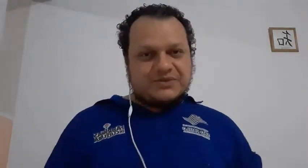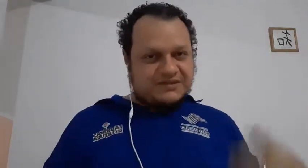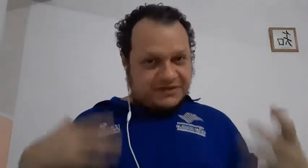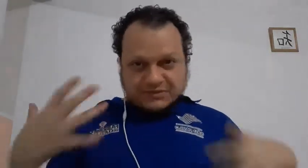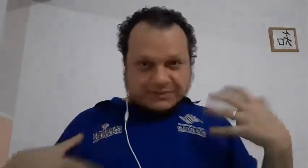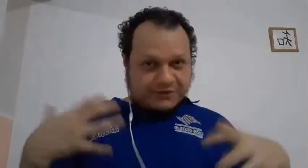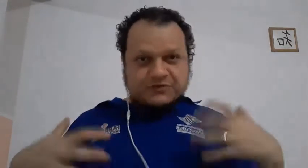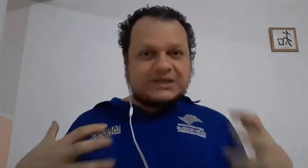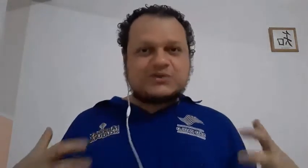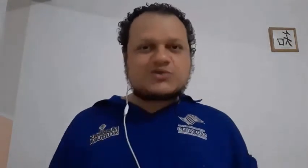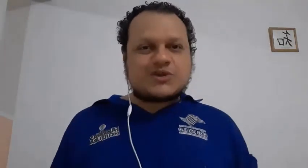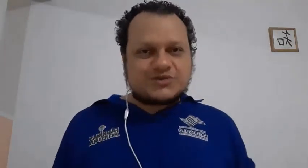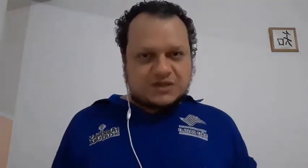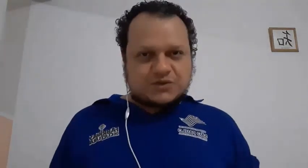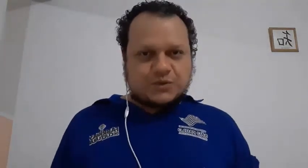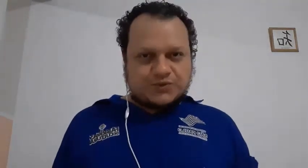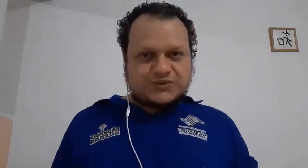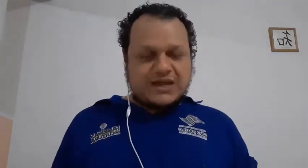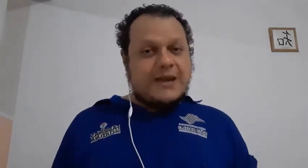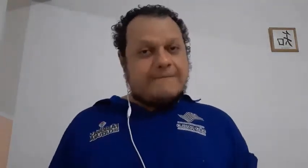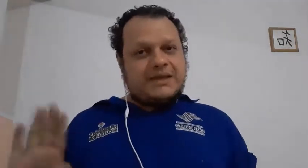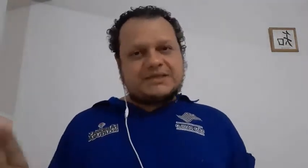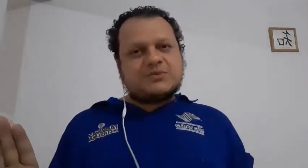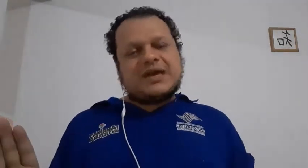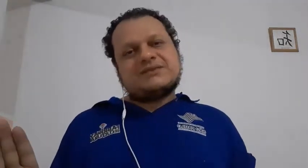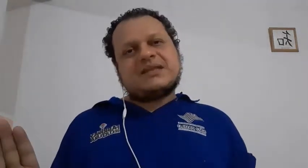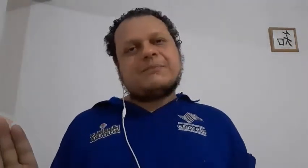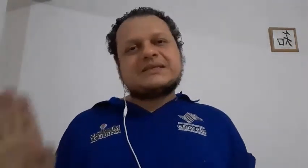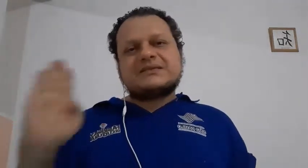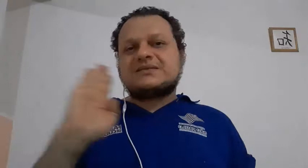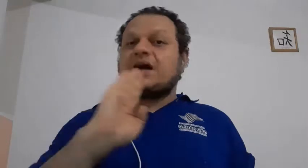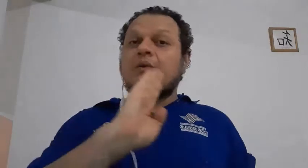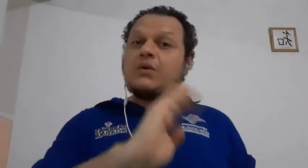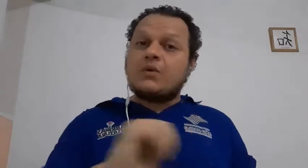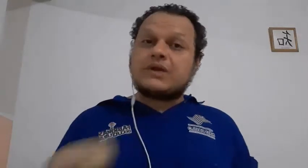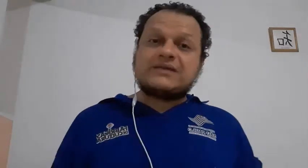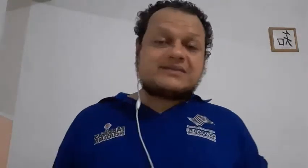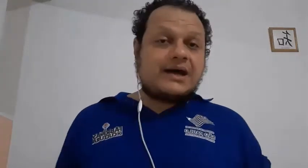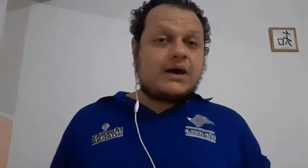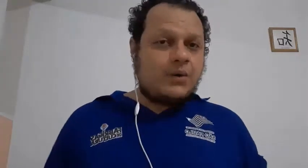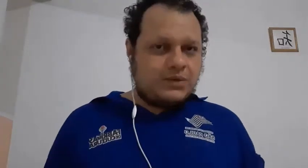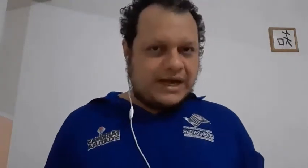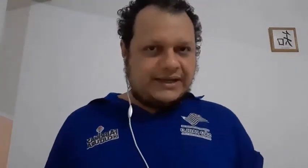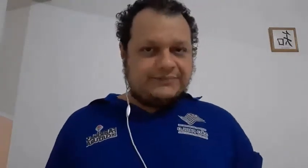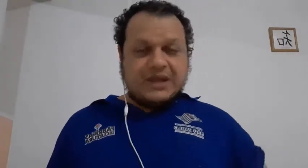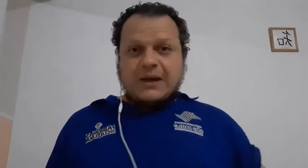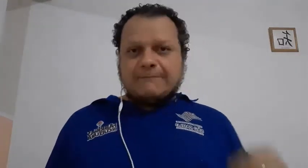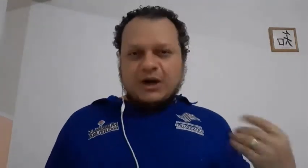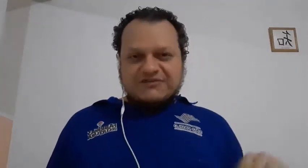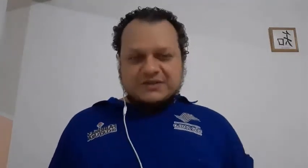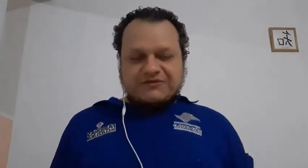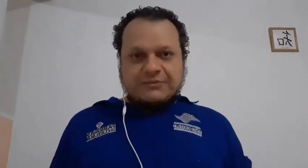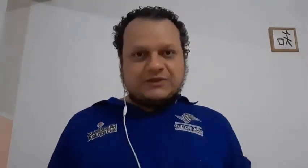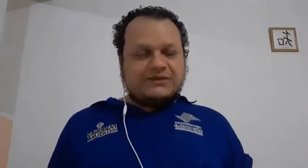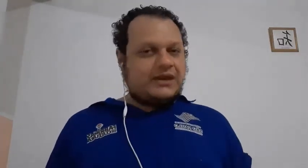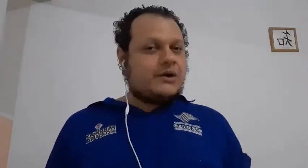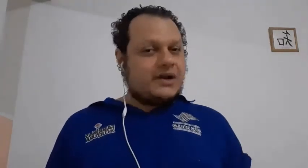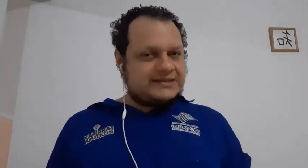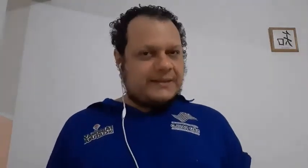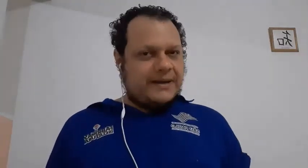E vamos aprofundando os nossos estudos. Mesmo quem está presencial ou quem está online. Bora fazer o alfabeto inteiro agora sem parar,